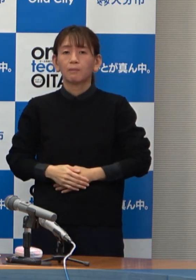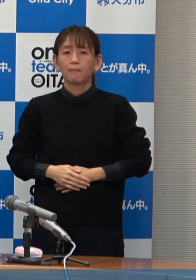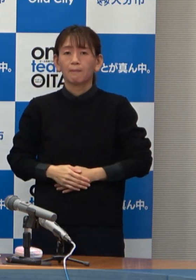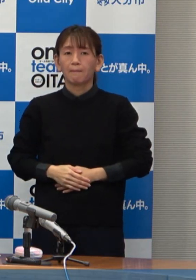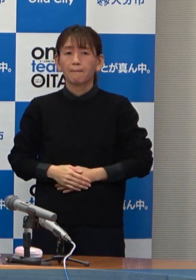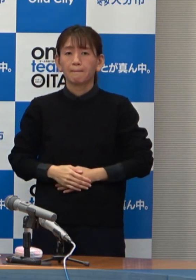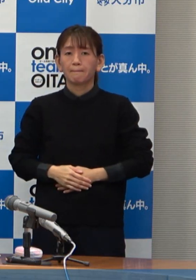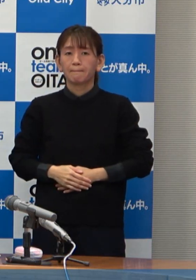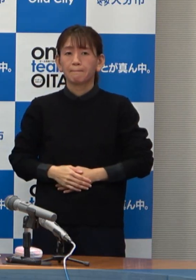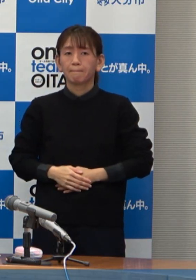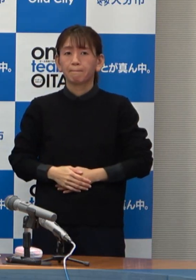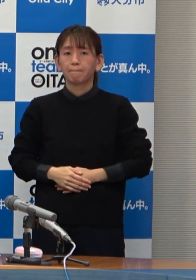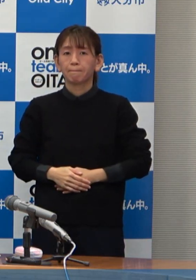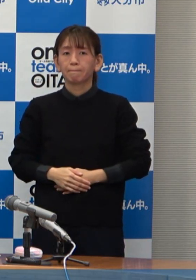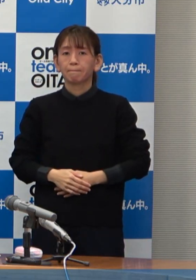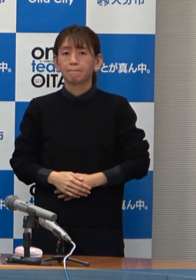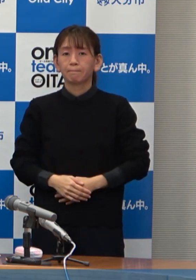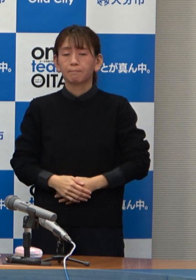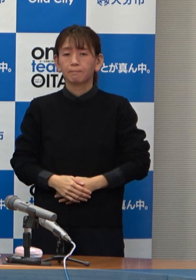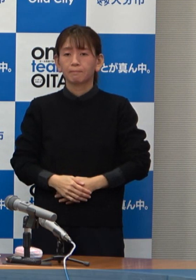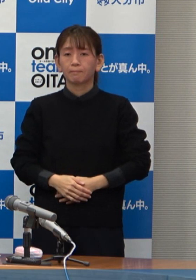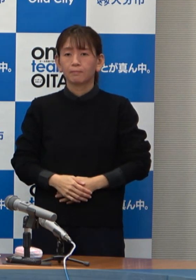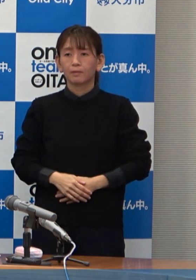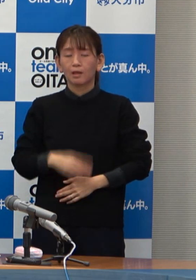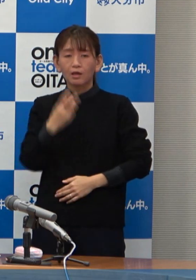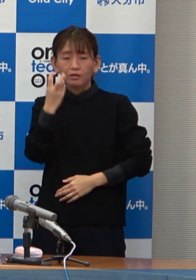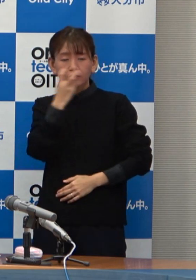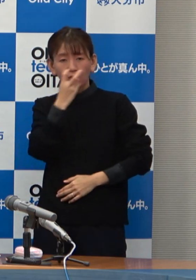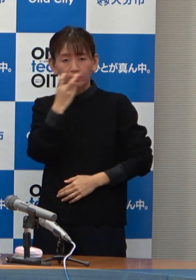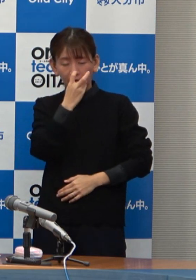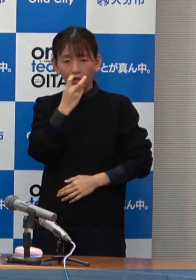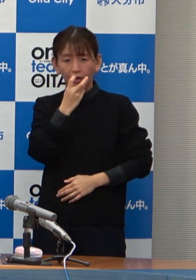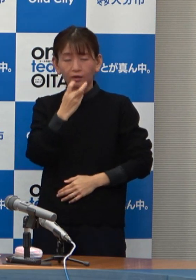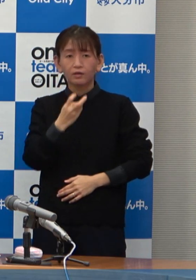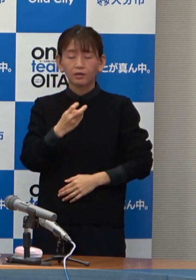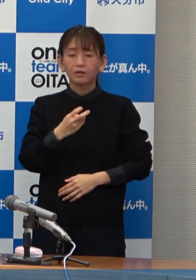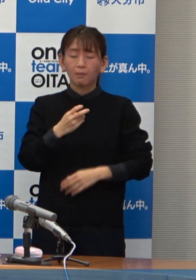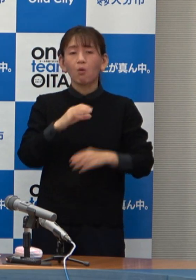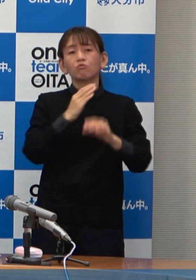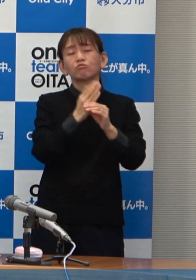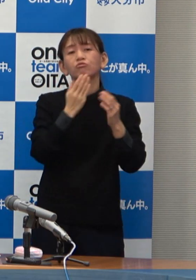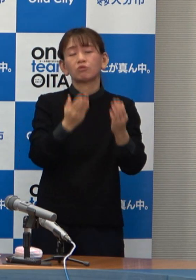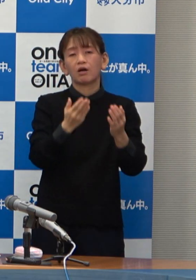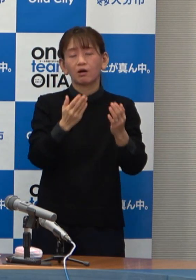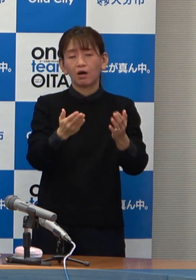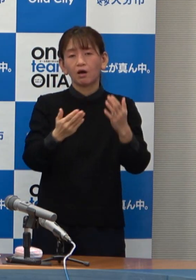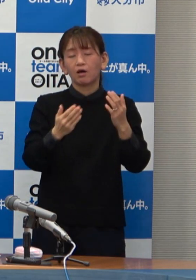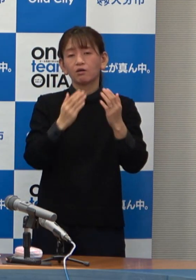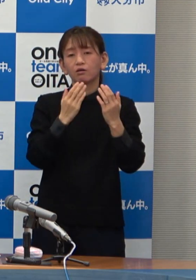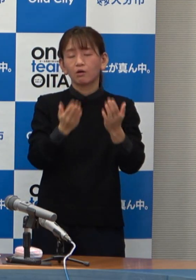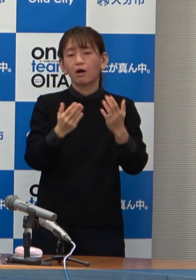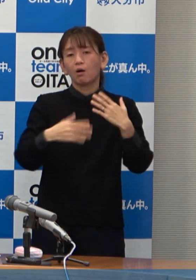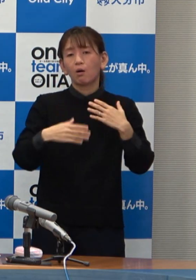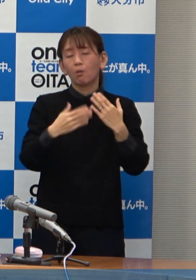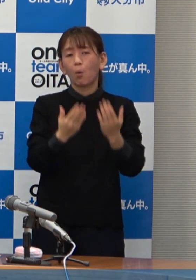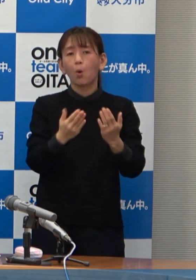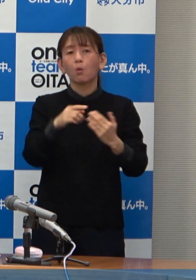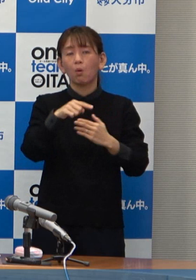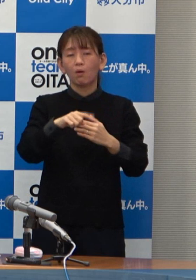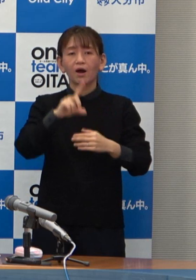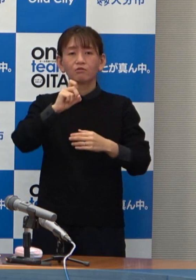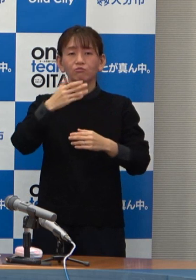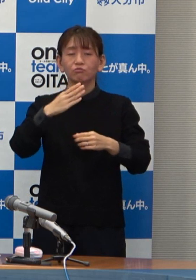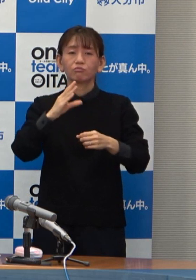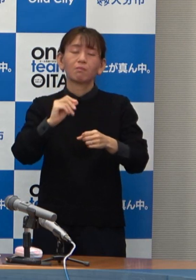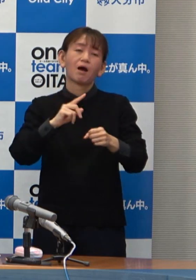あのアンケートじゃない調査でも19万円支出が多いという中学生から始めようということ